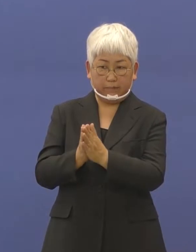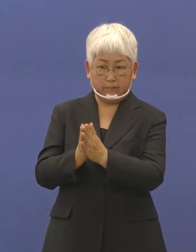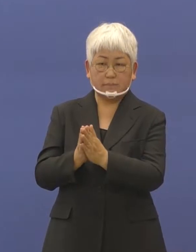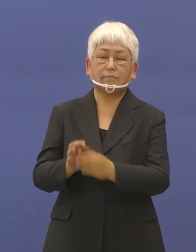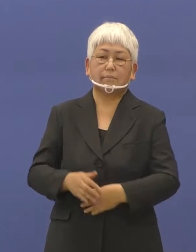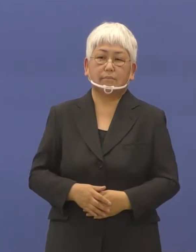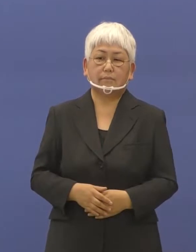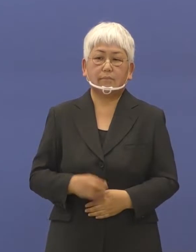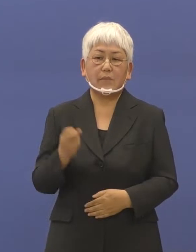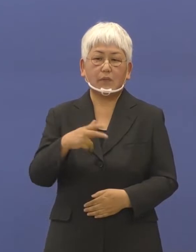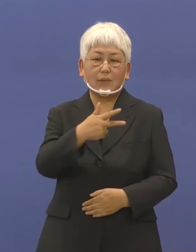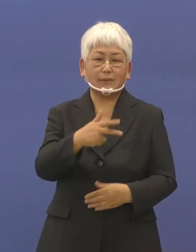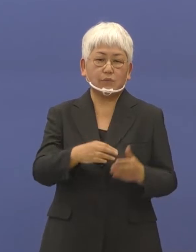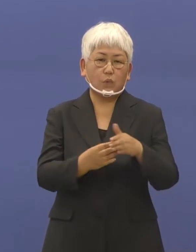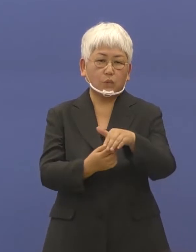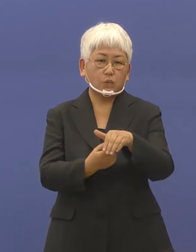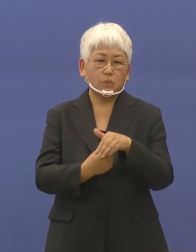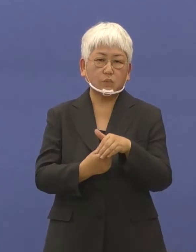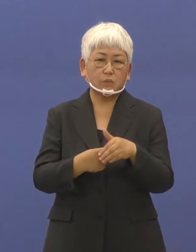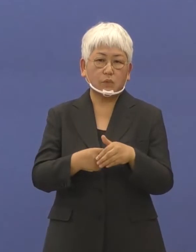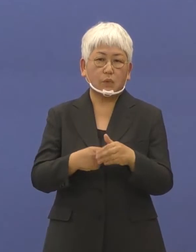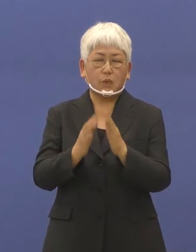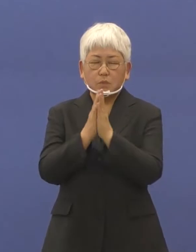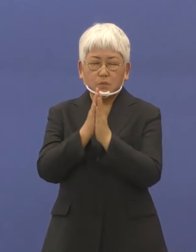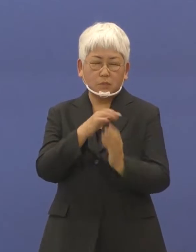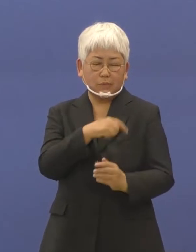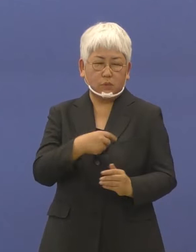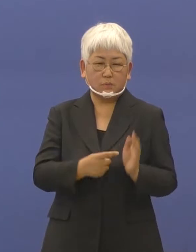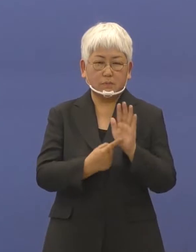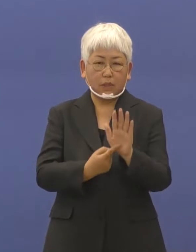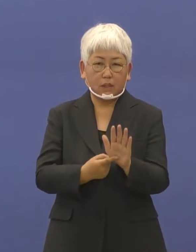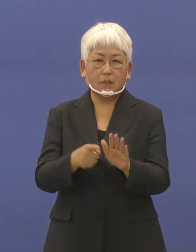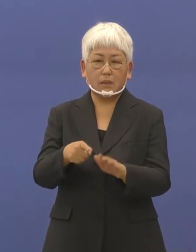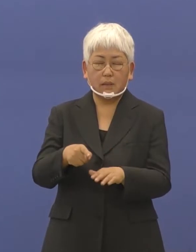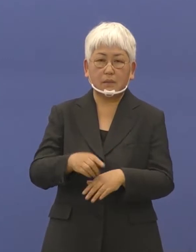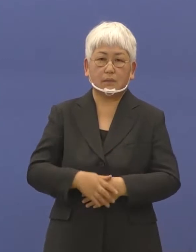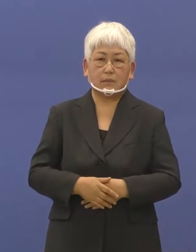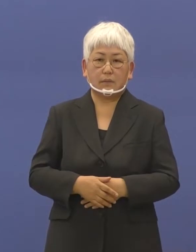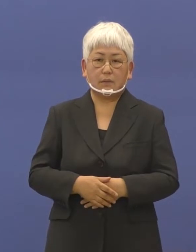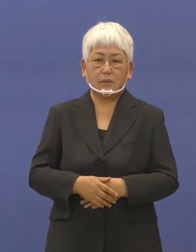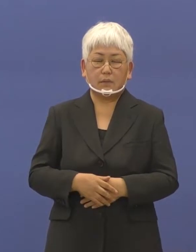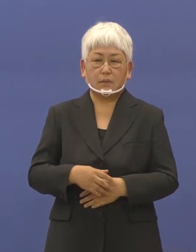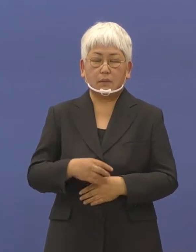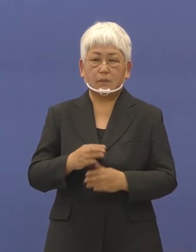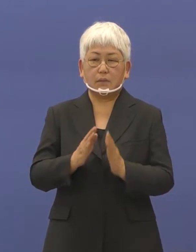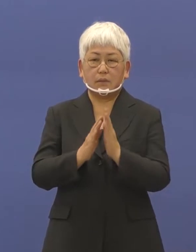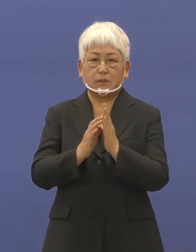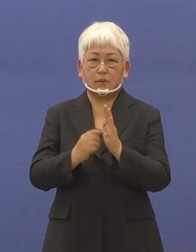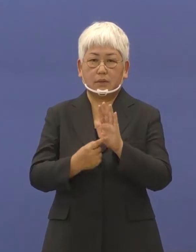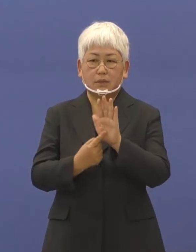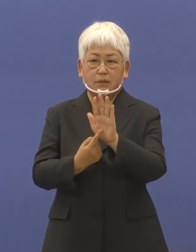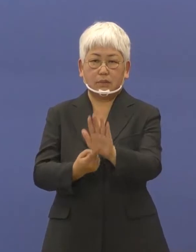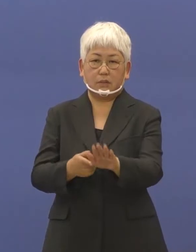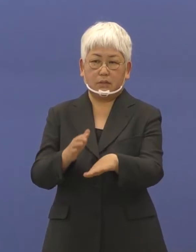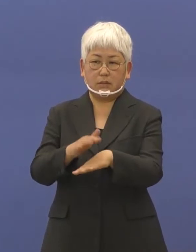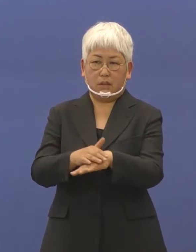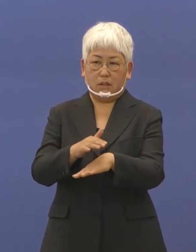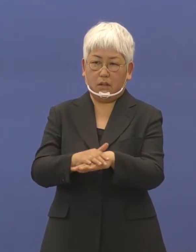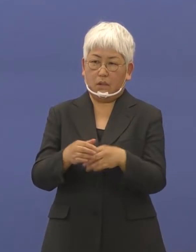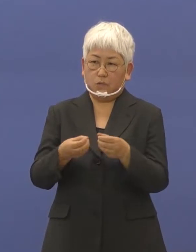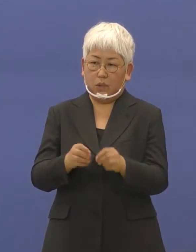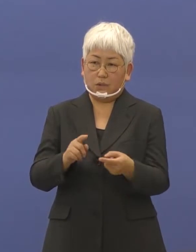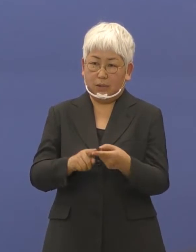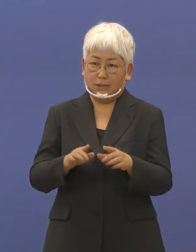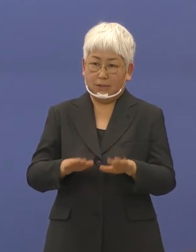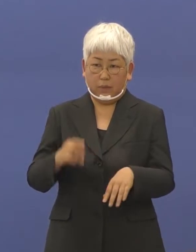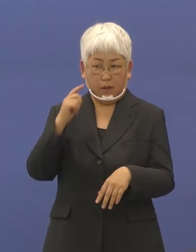あとは市長さんへの弔意表明の要請といったようなですね、弔意の示し方というところで何か現時点で考えているところはありますでしょう